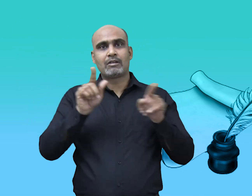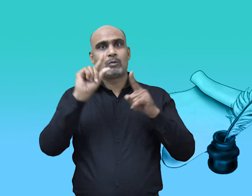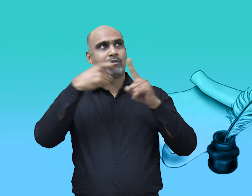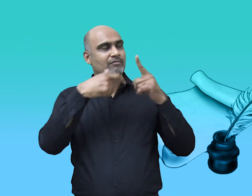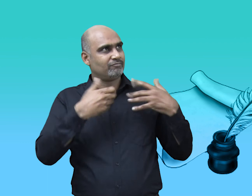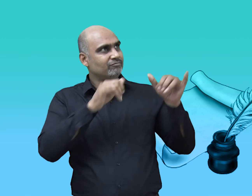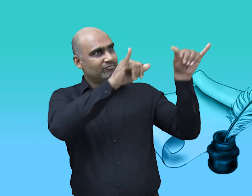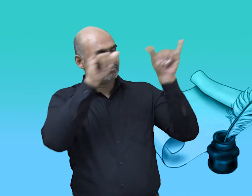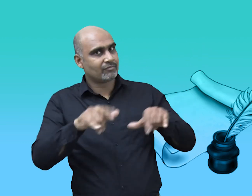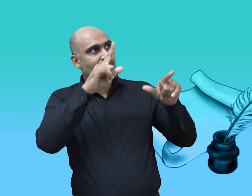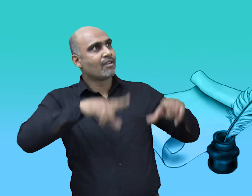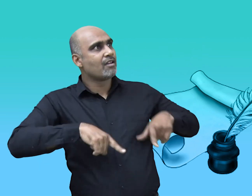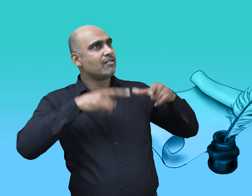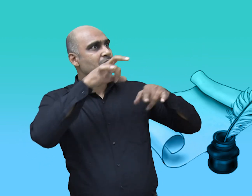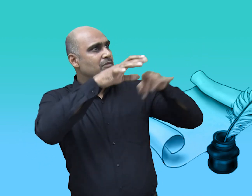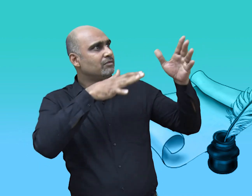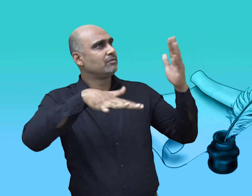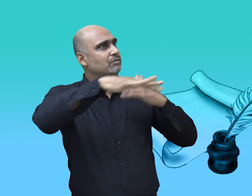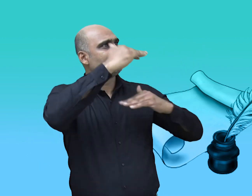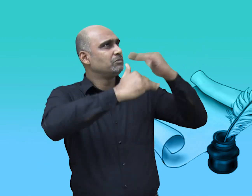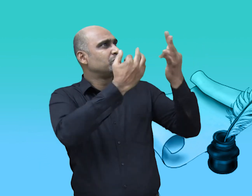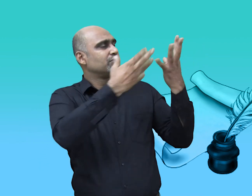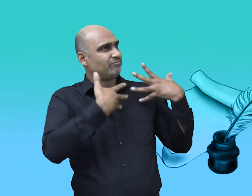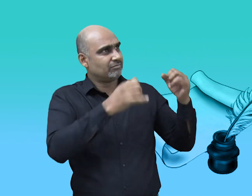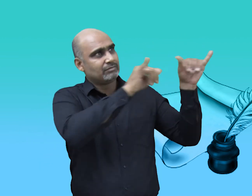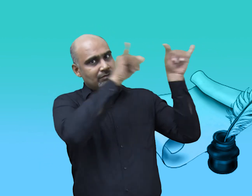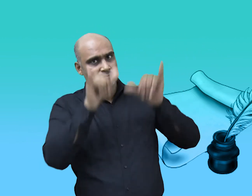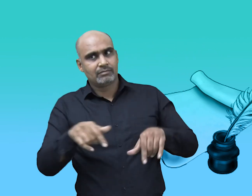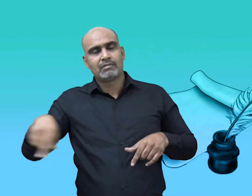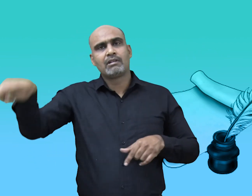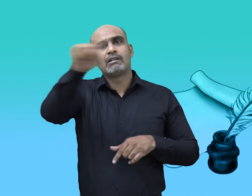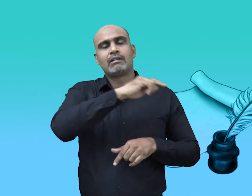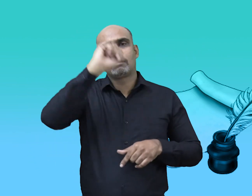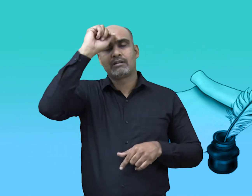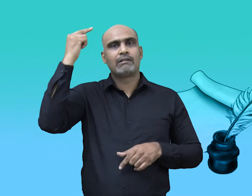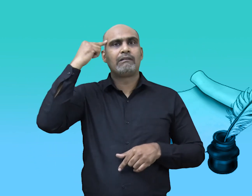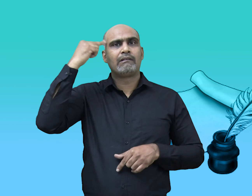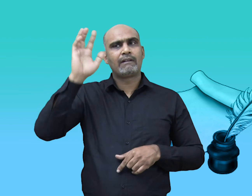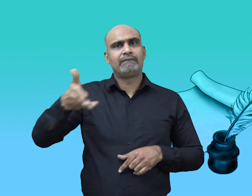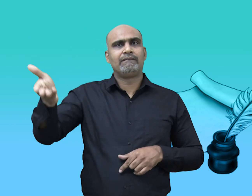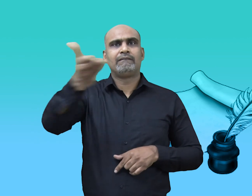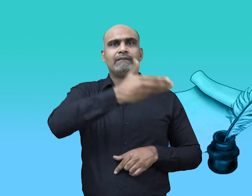हम अपने देश की तुलना दूसरे देशों से करते हैं और चाहते हैं कि भारत देश भी उन देशों जैसा बन